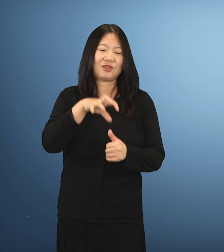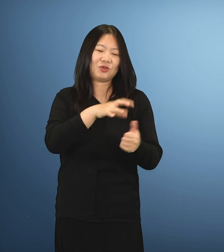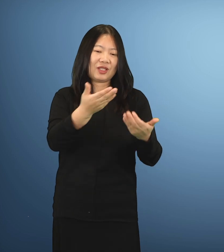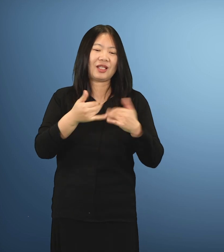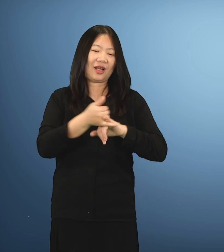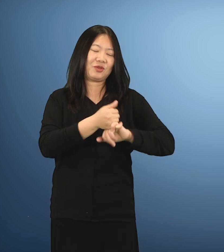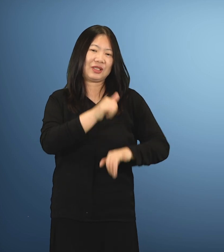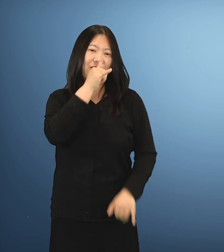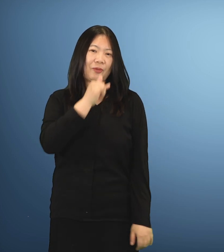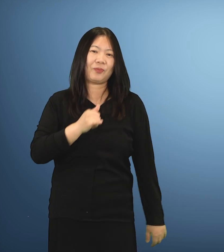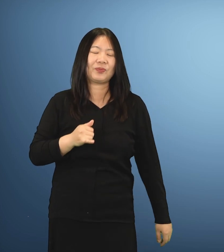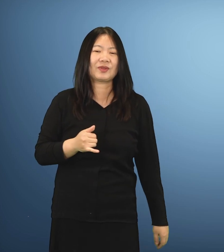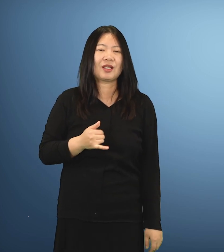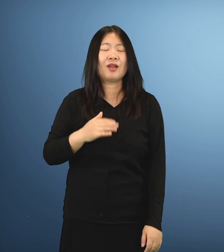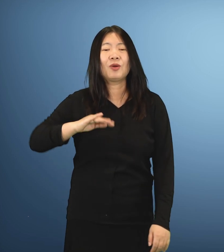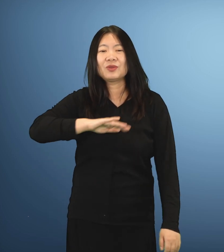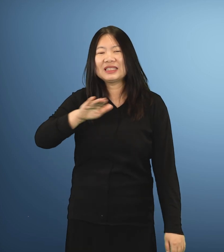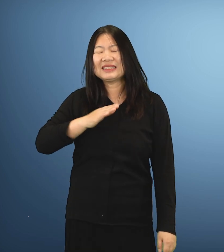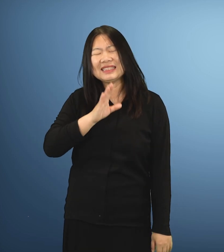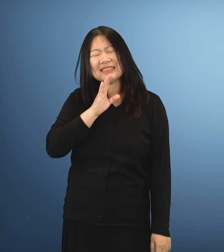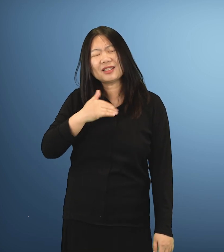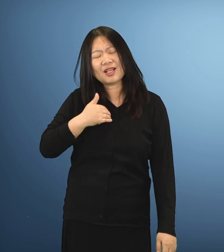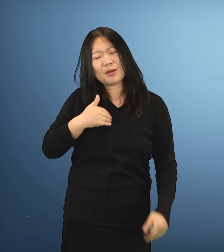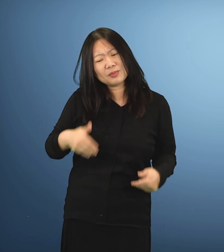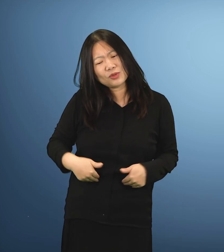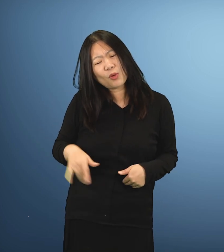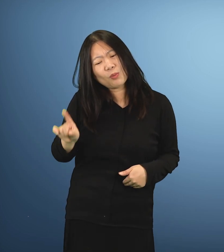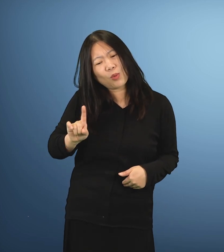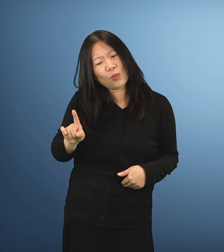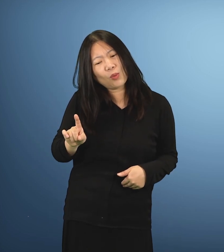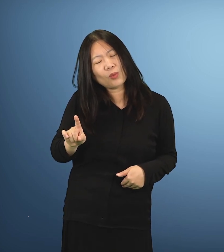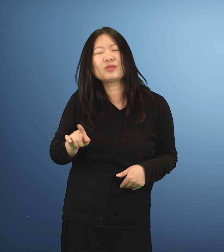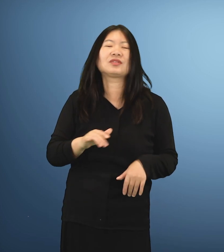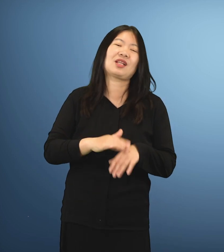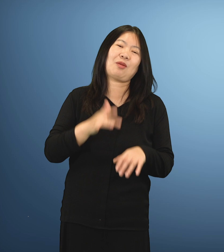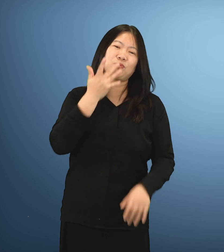그러고 막 기도할 때가 많아요. 그게 필요한 건 줄 알고.